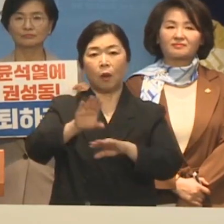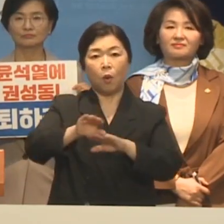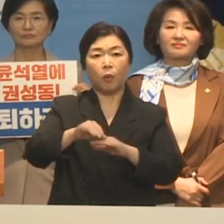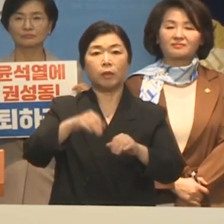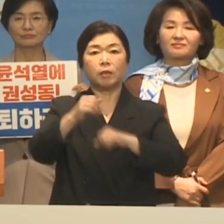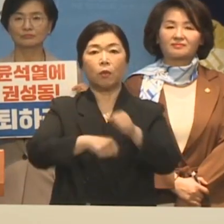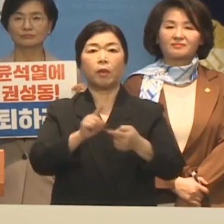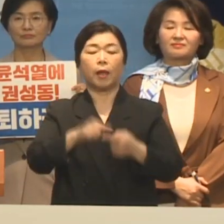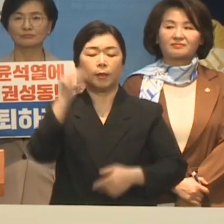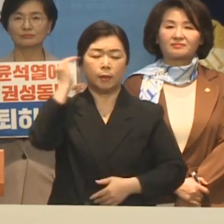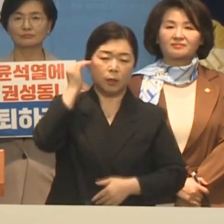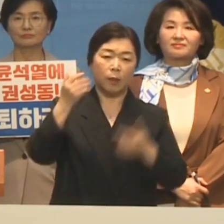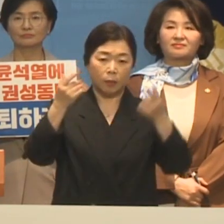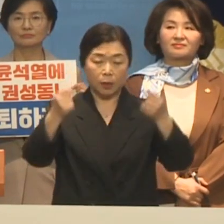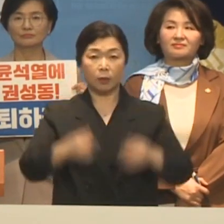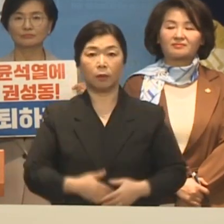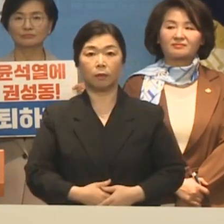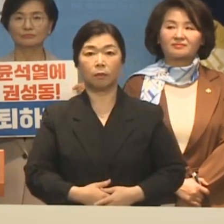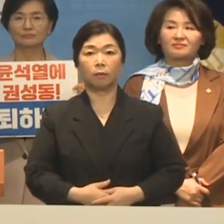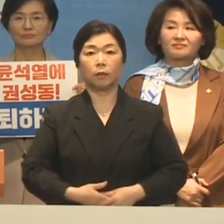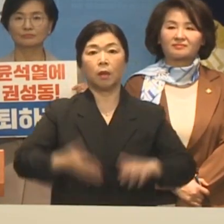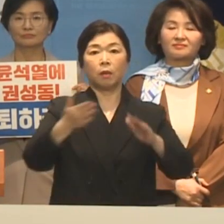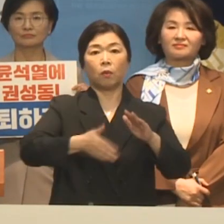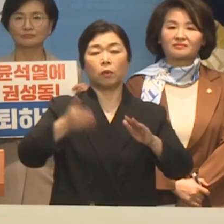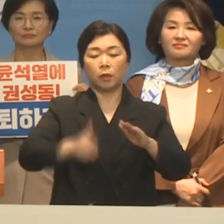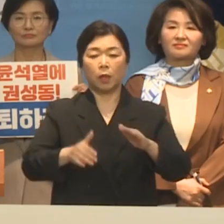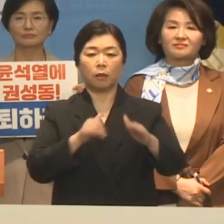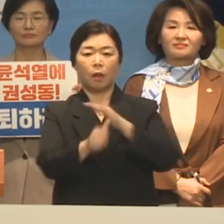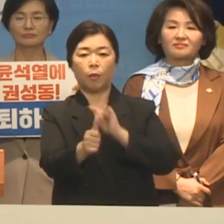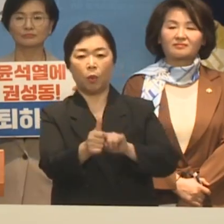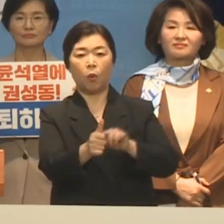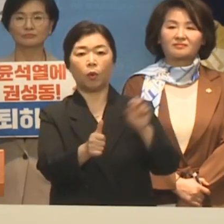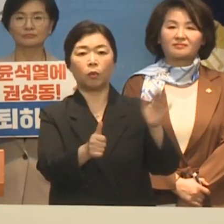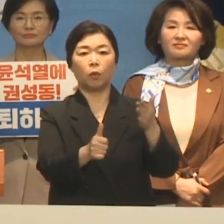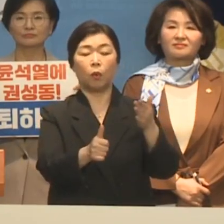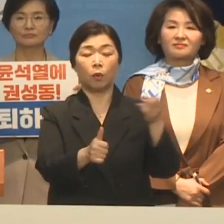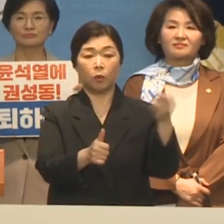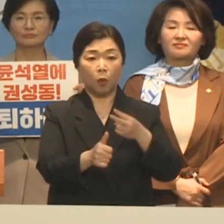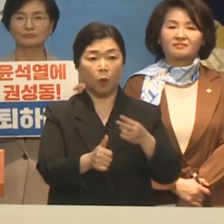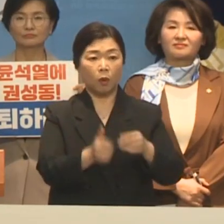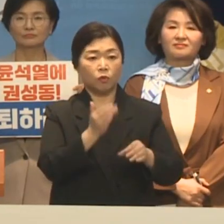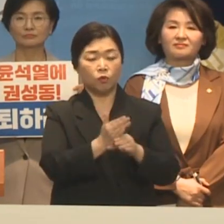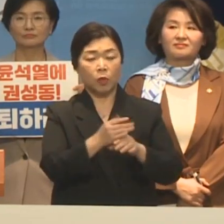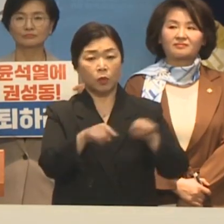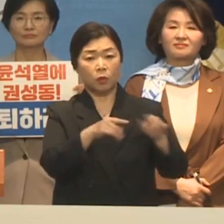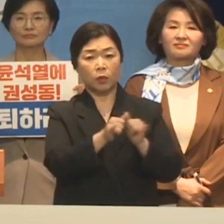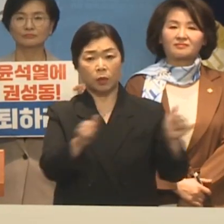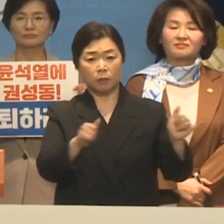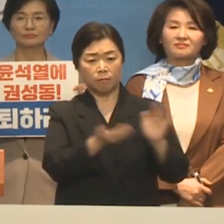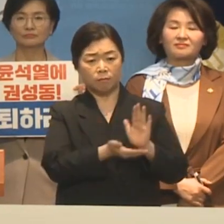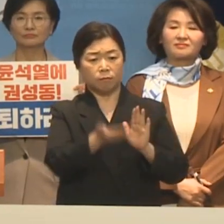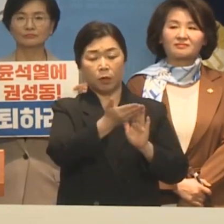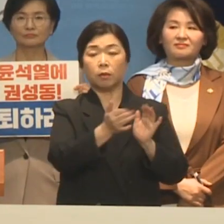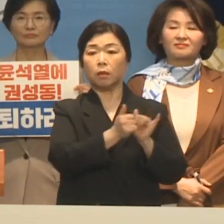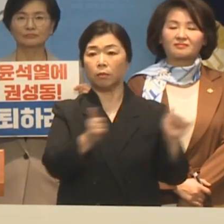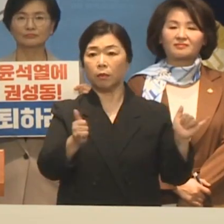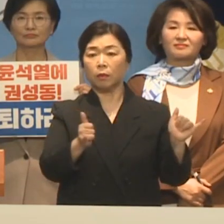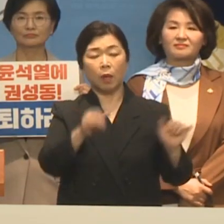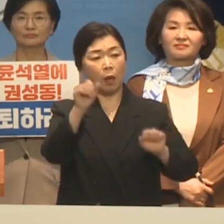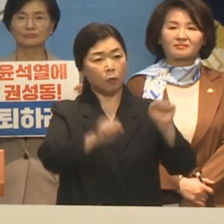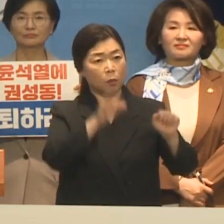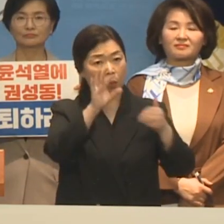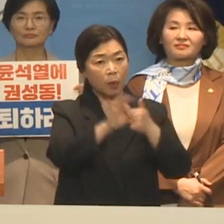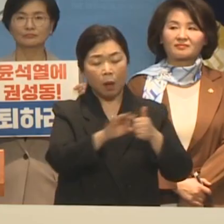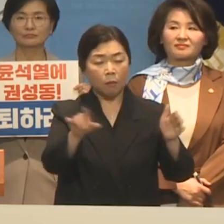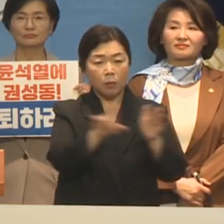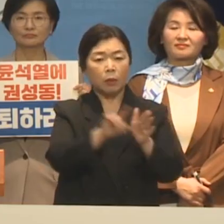행위입니다. 공당의 원내대표이자 중진 정치인의 행동이라고 믿을 수 없는 참담한